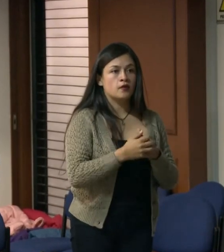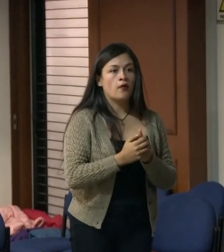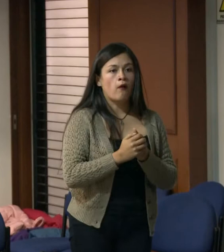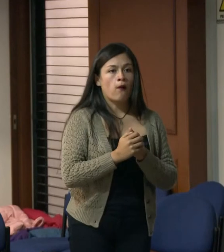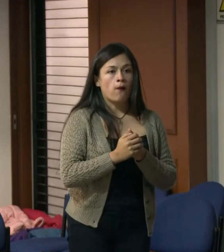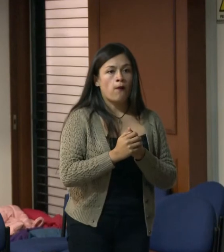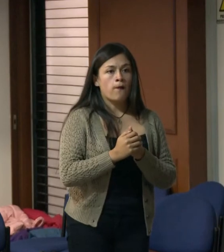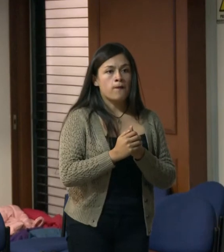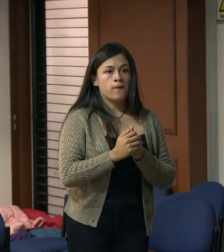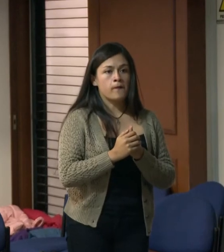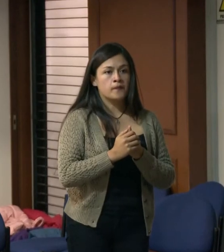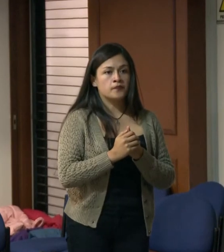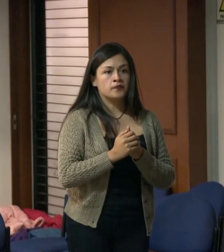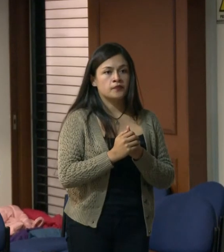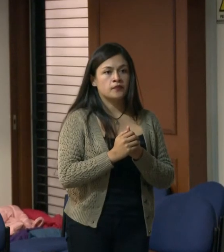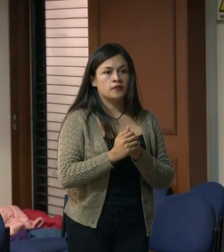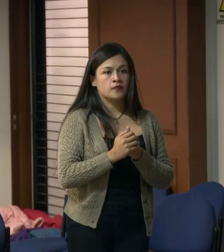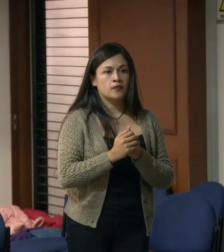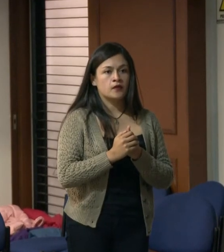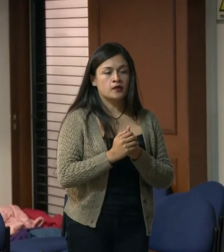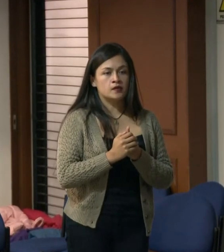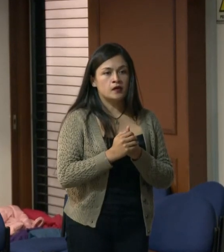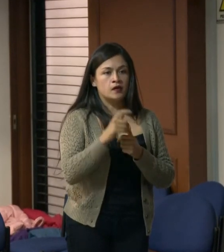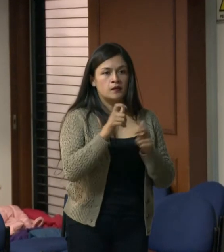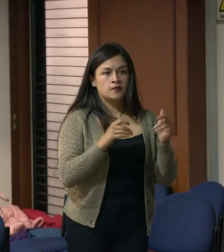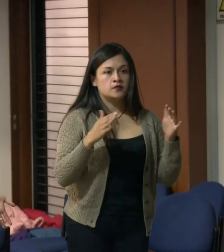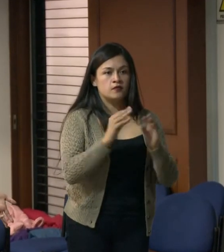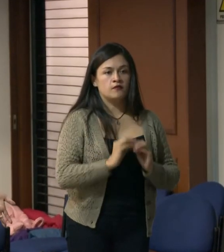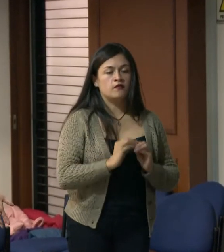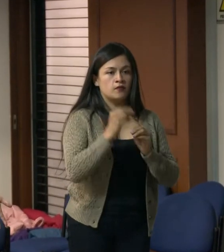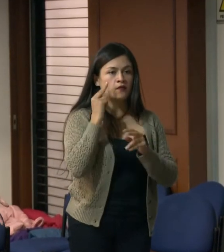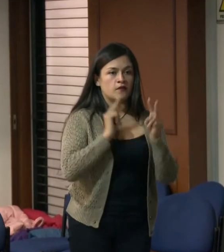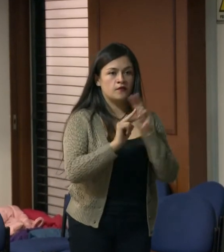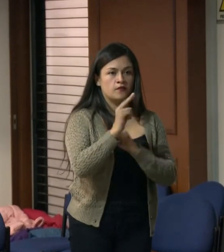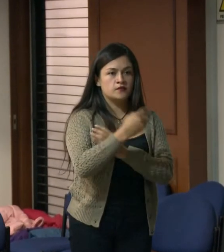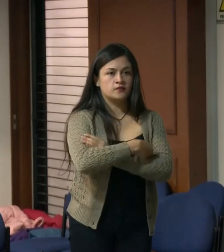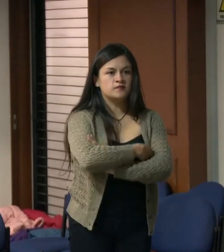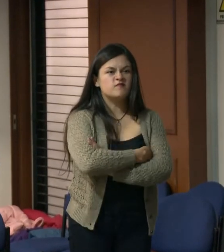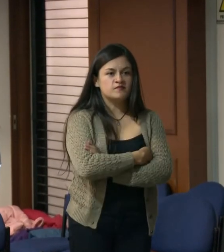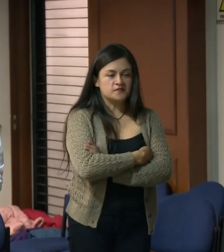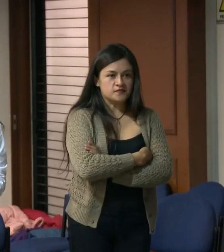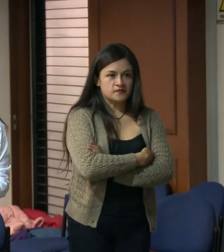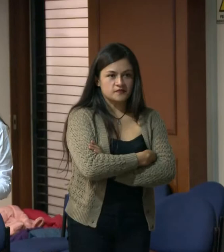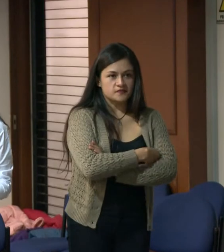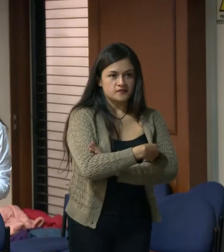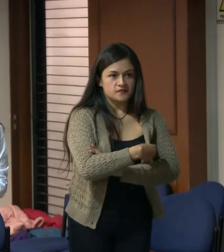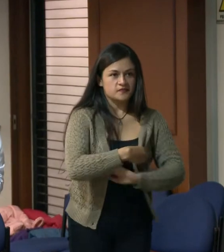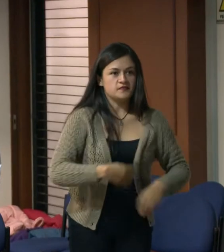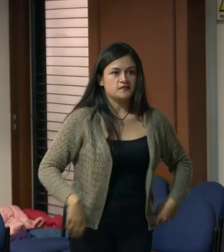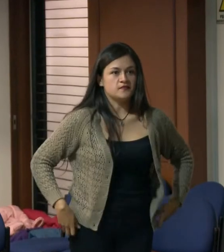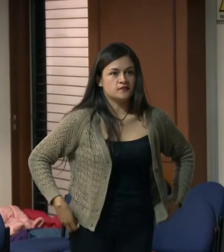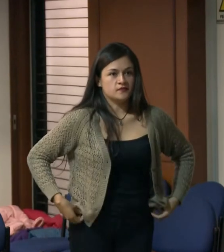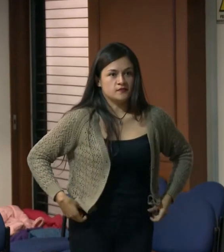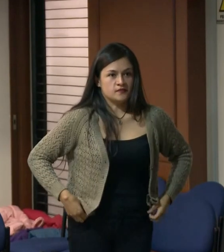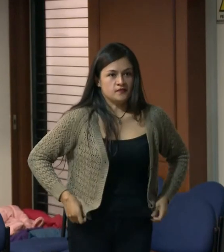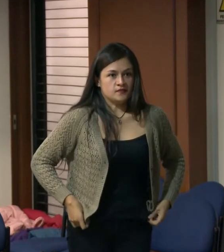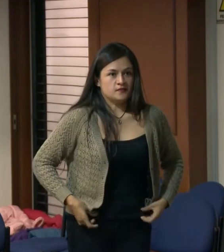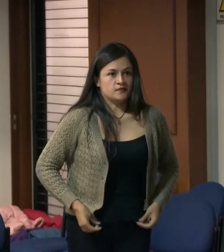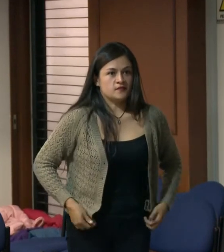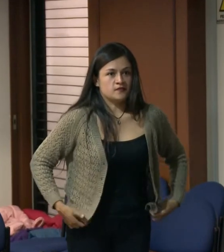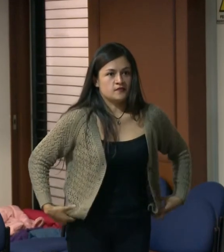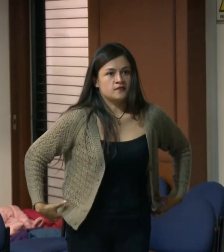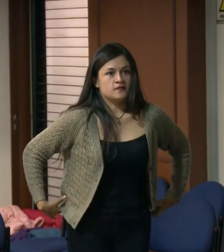la información se presenta de manera muy visual, entonces este escenario no es para la persona con discapacidad visual.